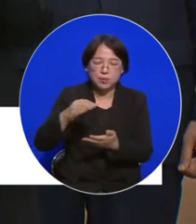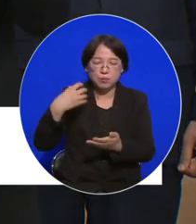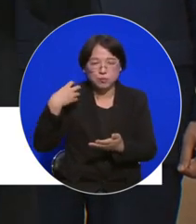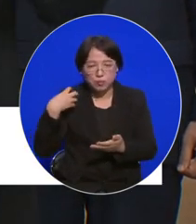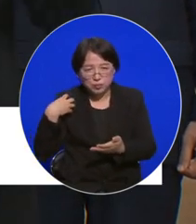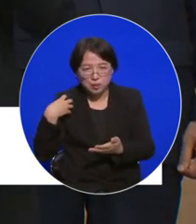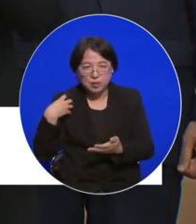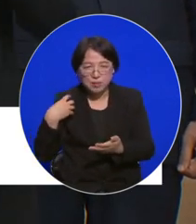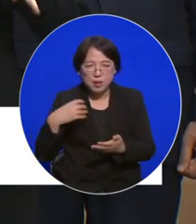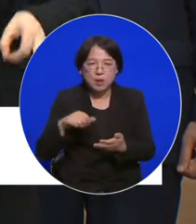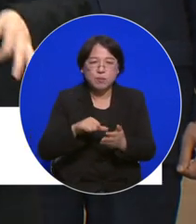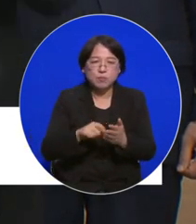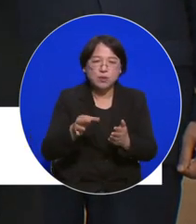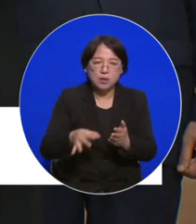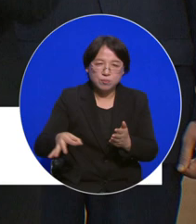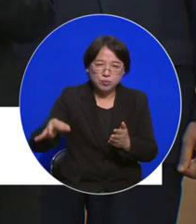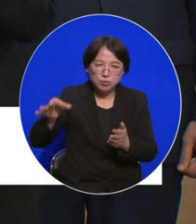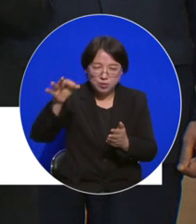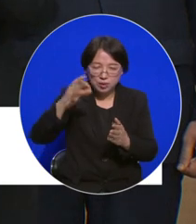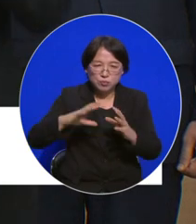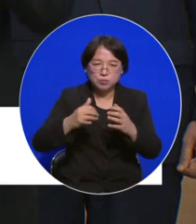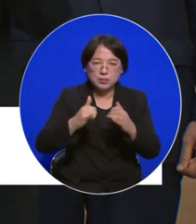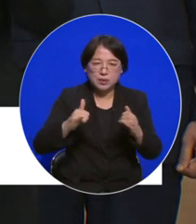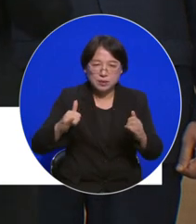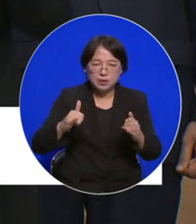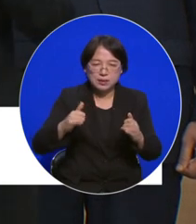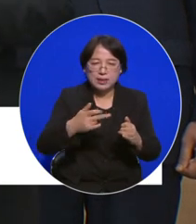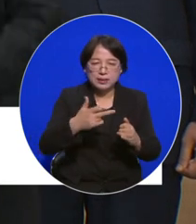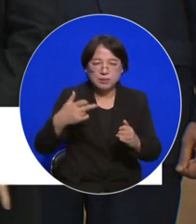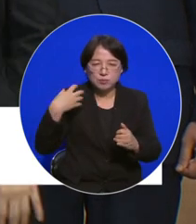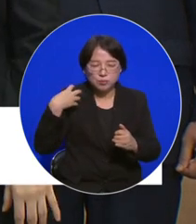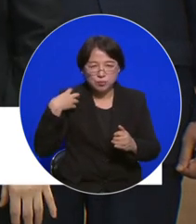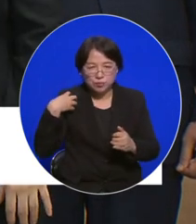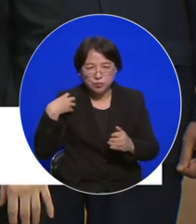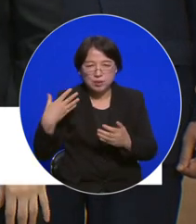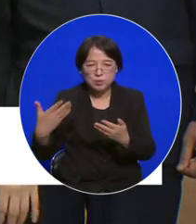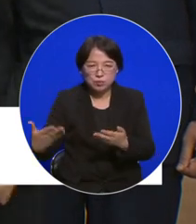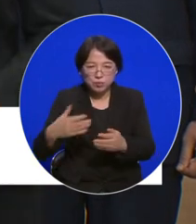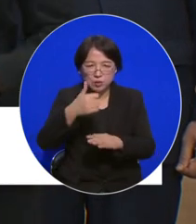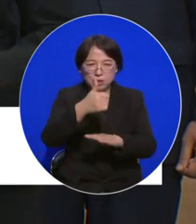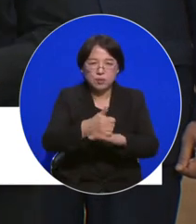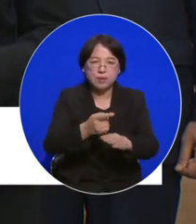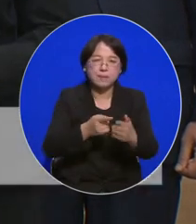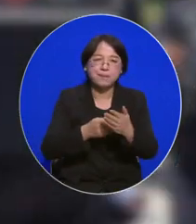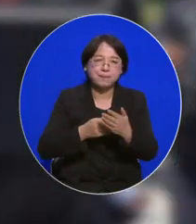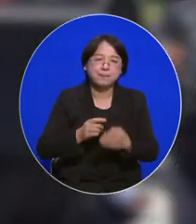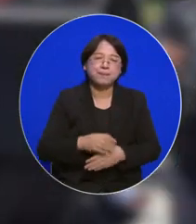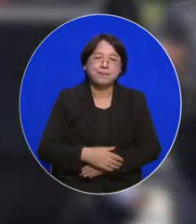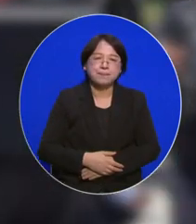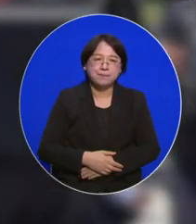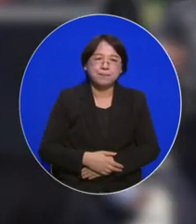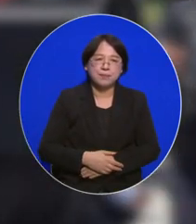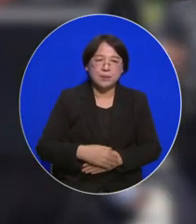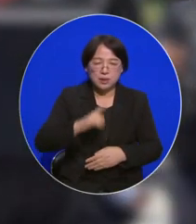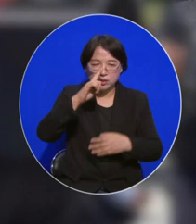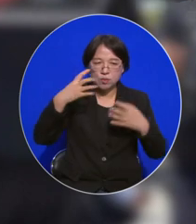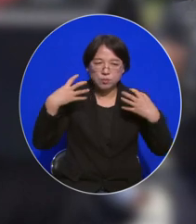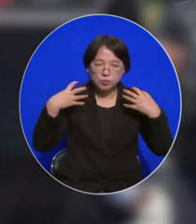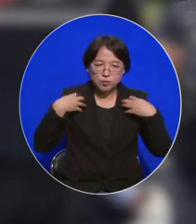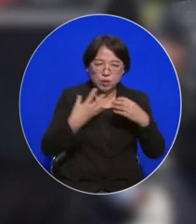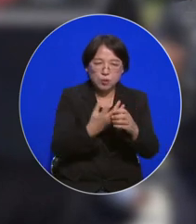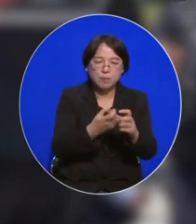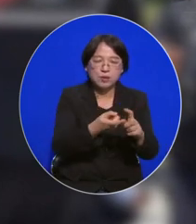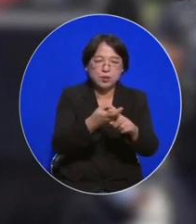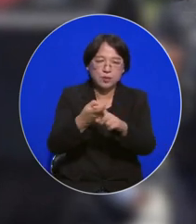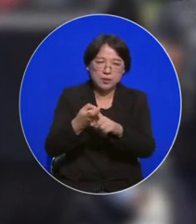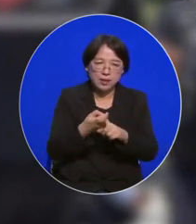물가상승부담으로 소비자와 국민들에게 큰 부담을 안기는 결과가 될 것입니다 정부는 화물연대가